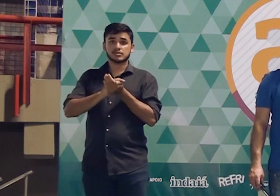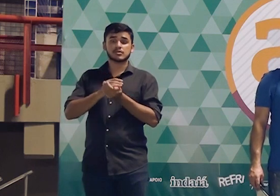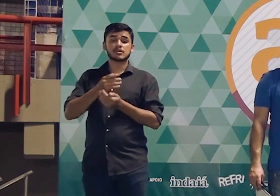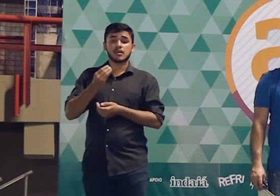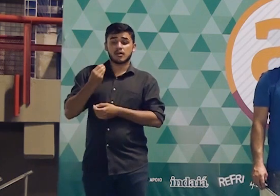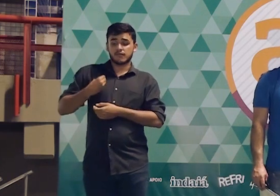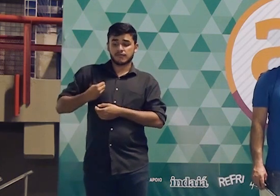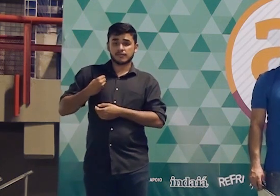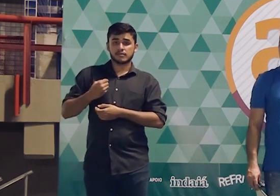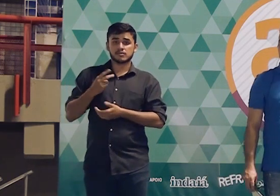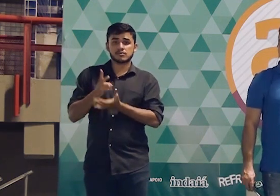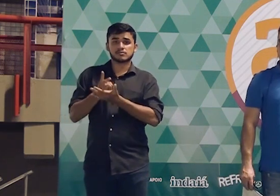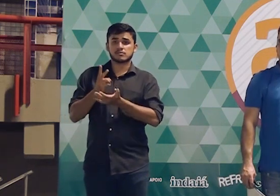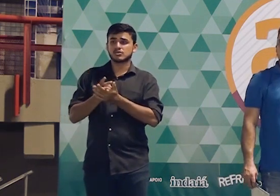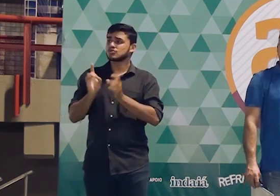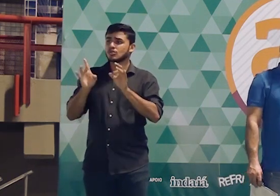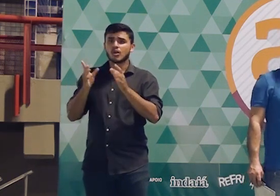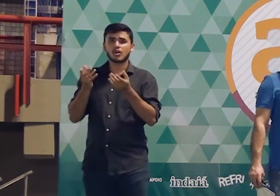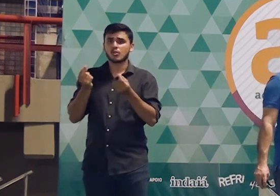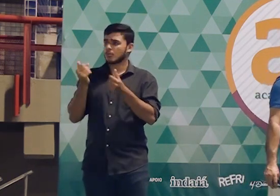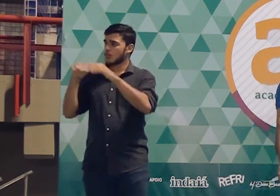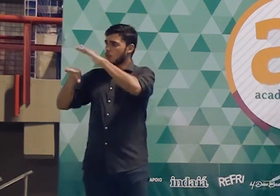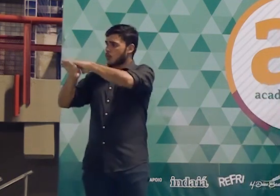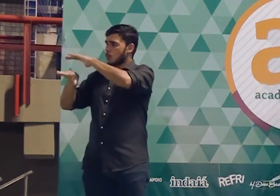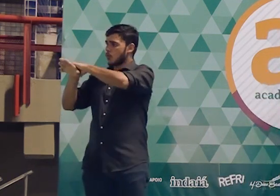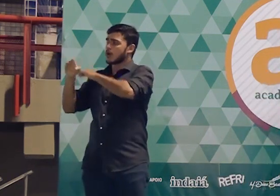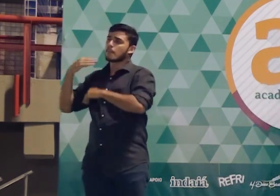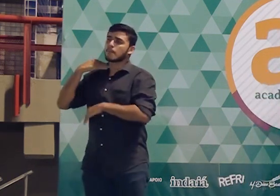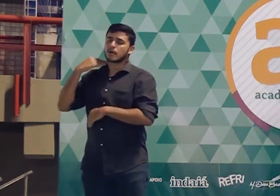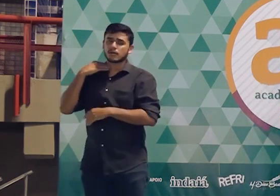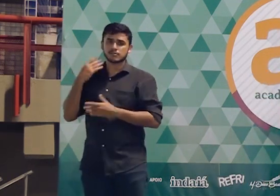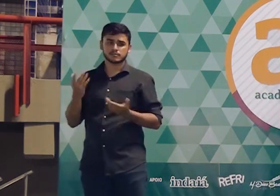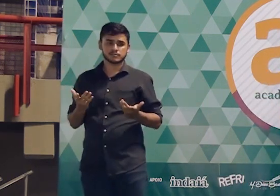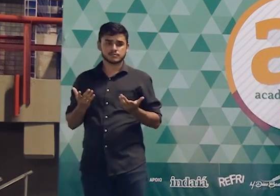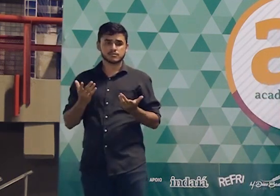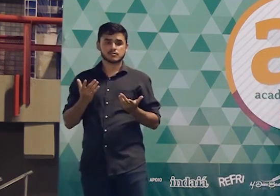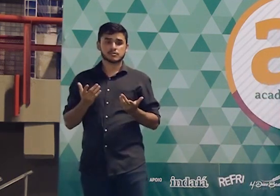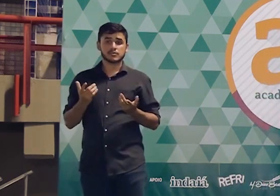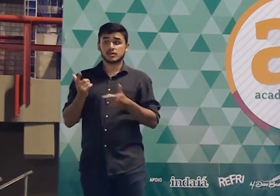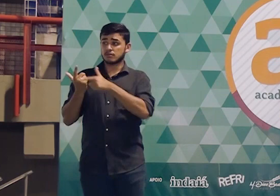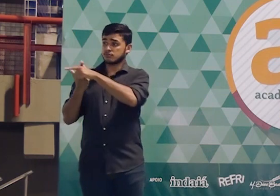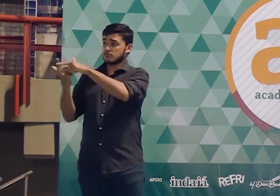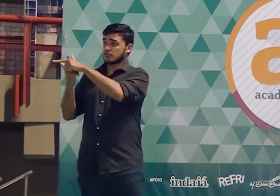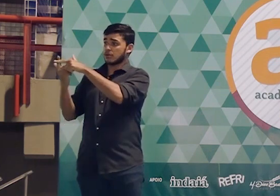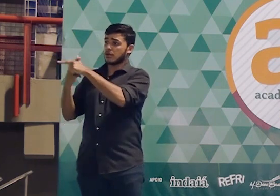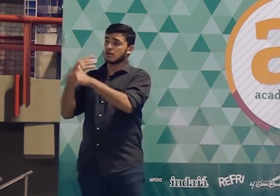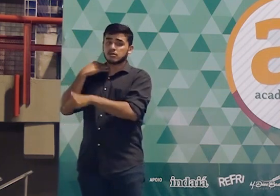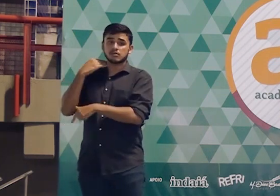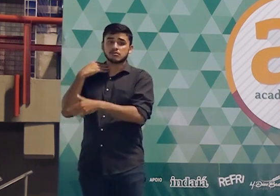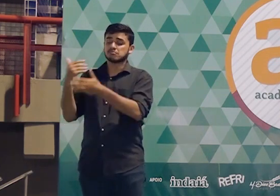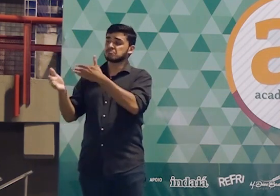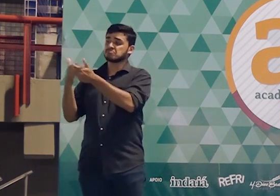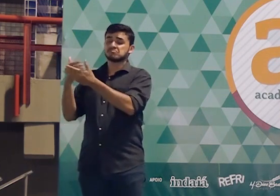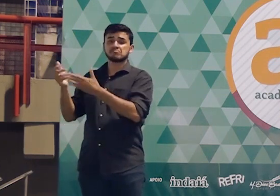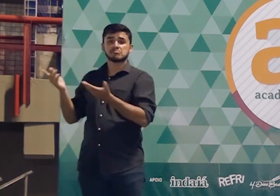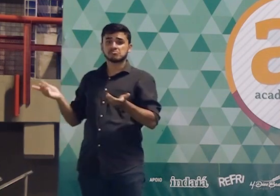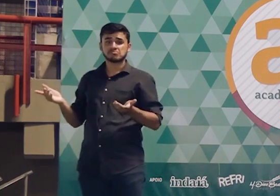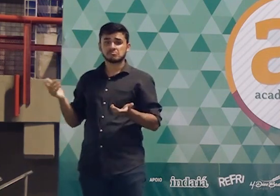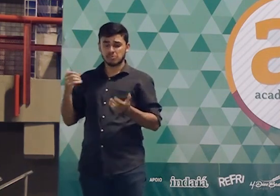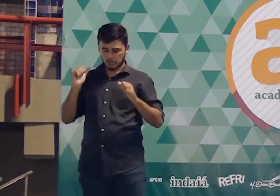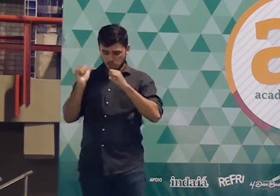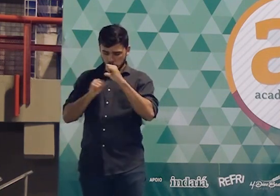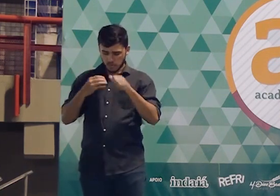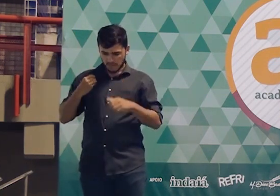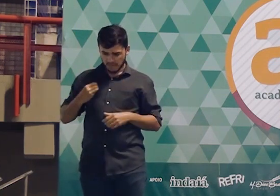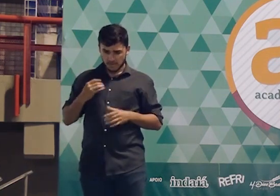não tem dinheiro guardado em canto nenhum. O que dirá num banco? Se tem crise no banco ou se não tem, meu irmão, aquilo não muda nada